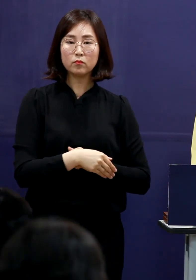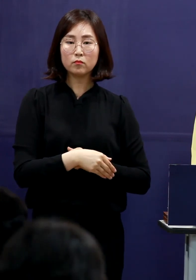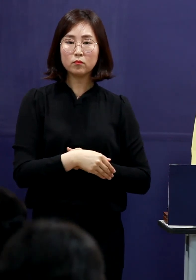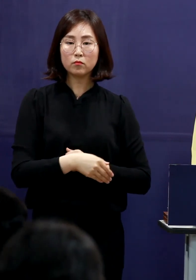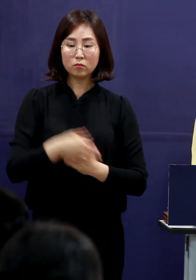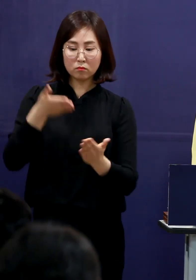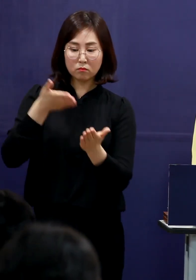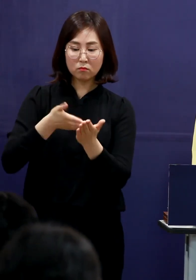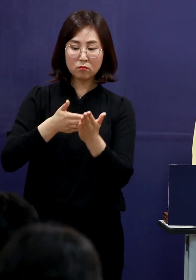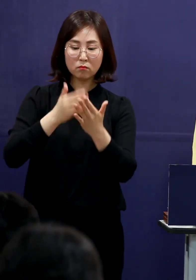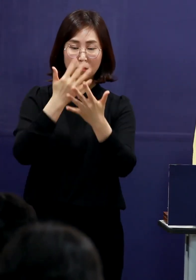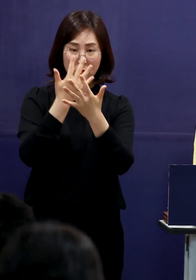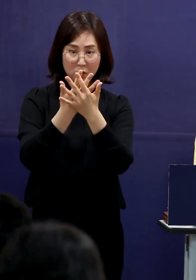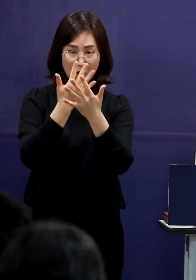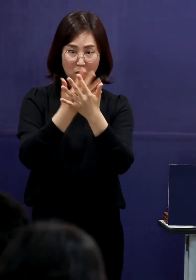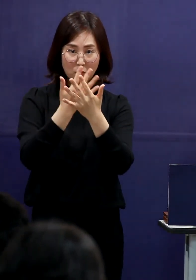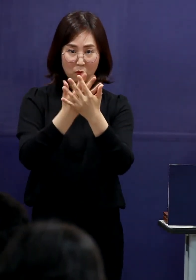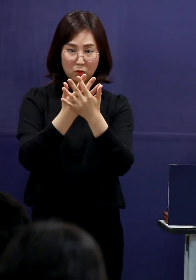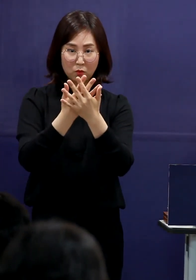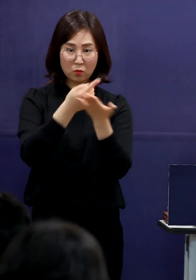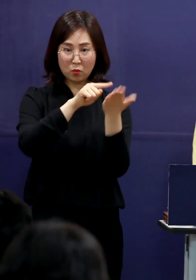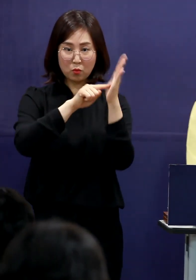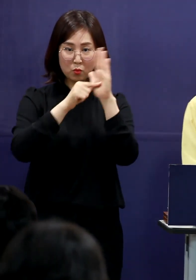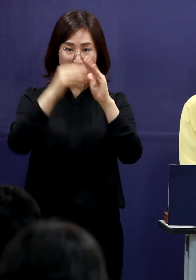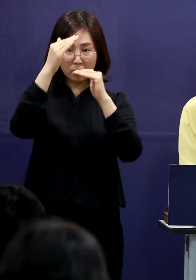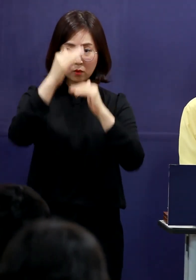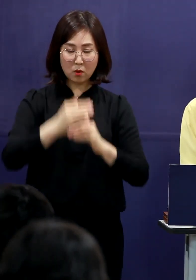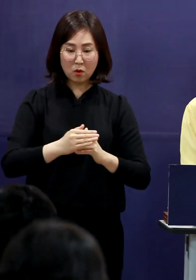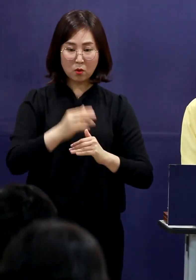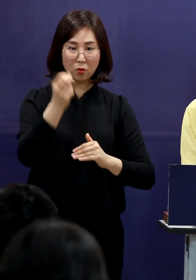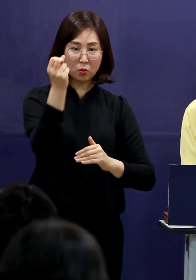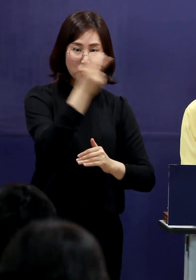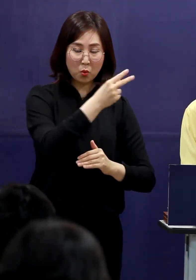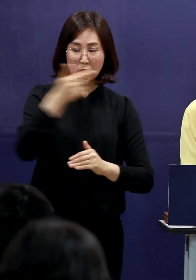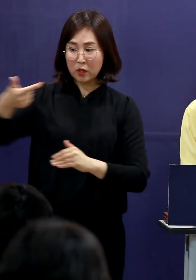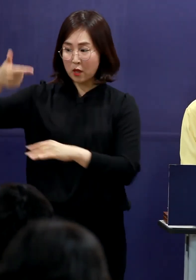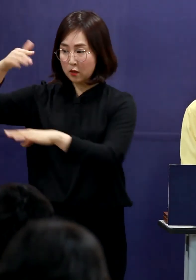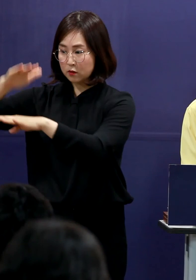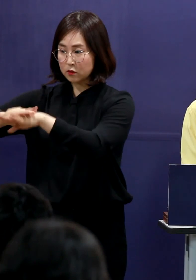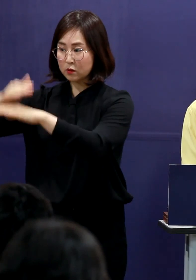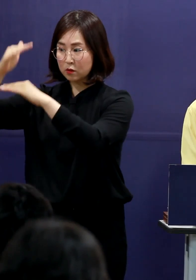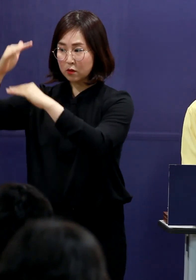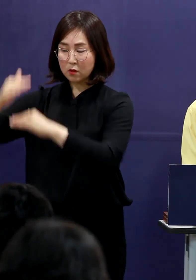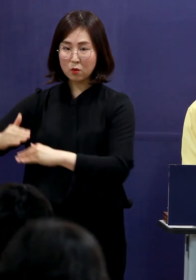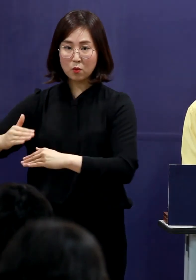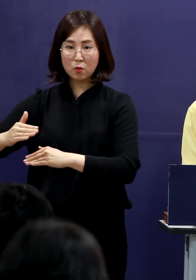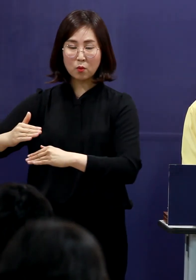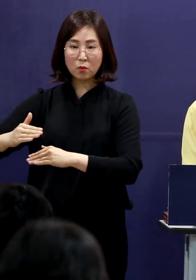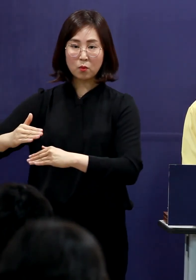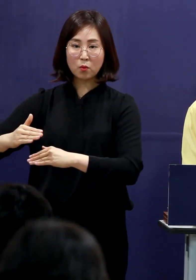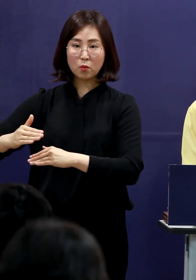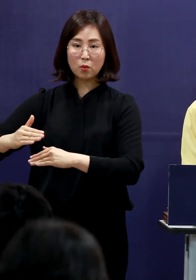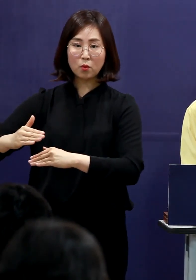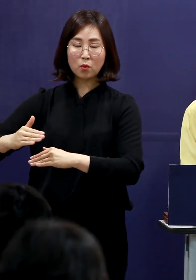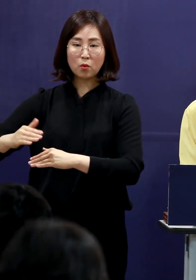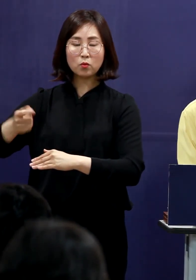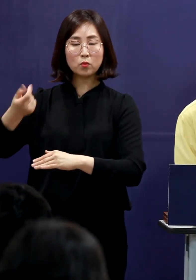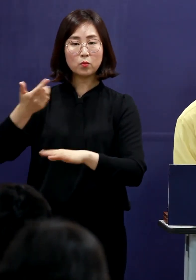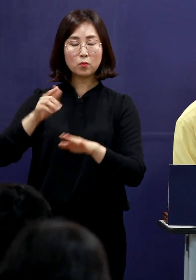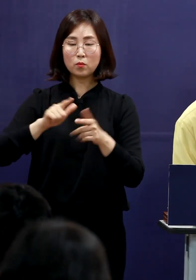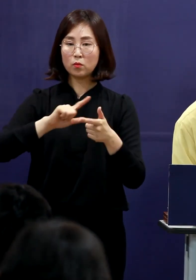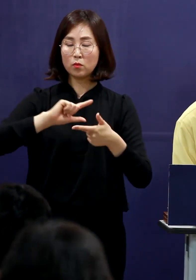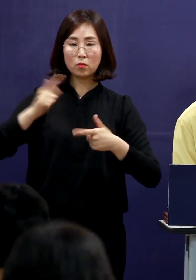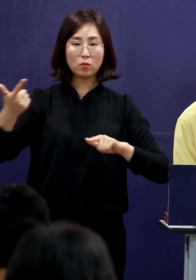보도 자료 나오는 거다고요. 대전에서 무조건 발표하는 거다고. 대전 48번, 49번이 아니고 네네.